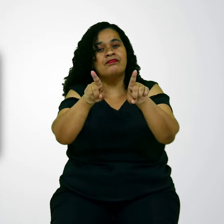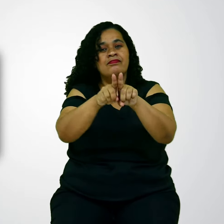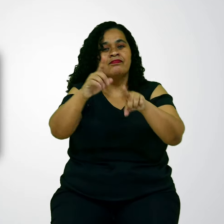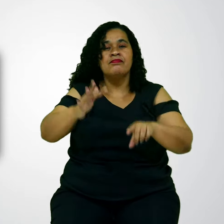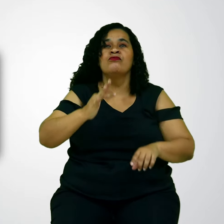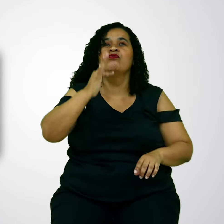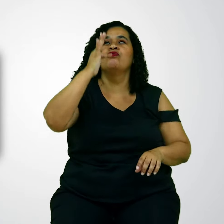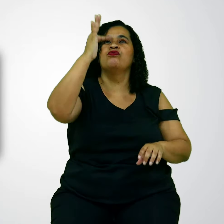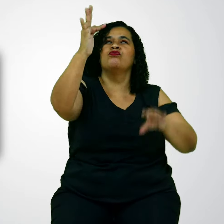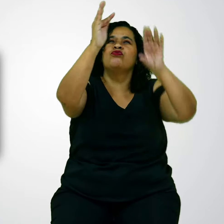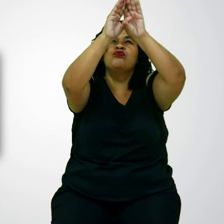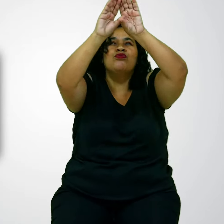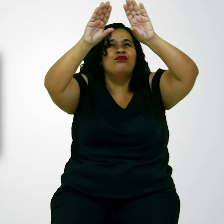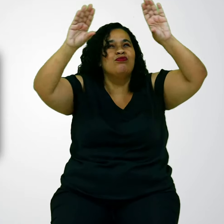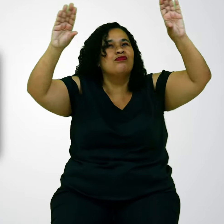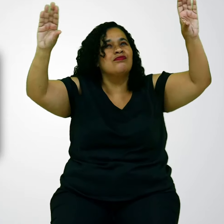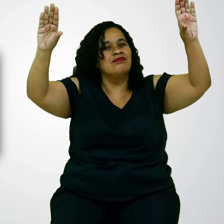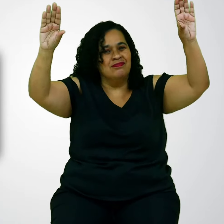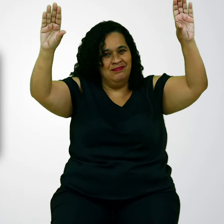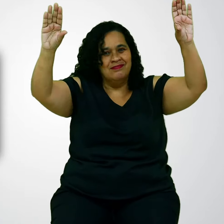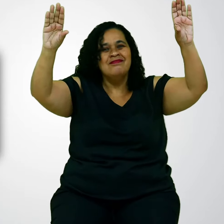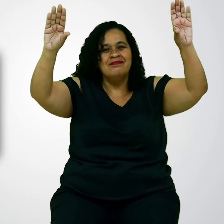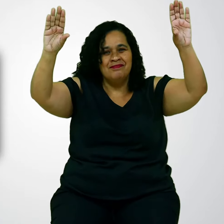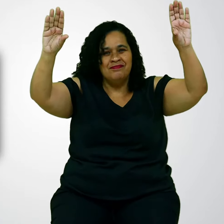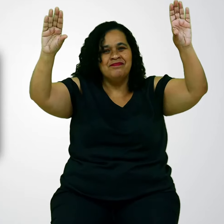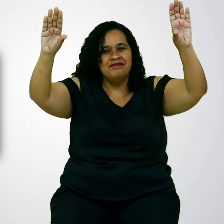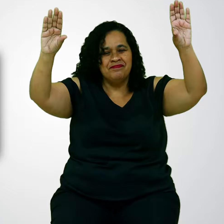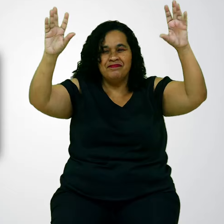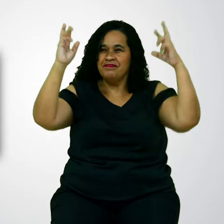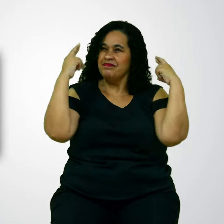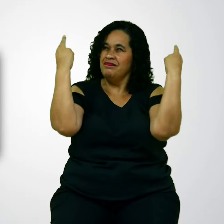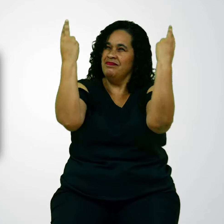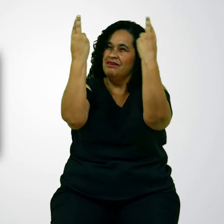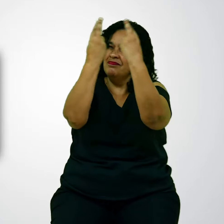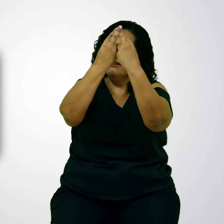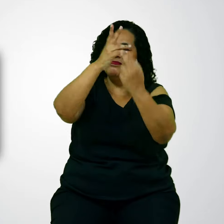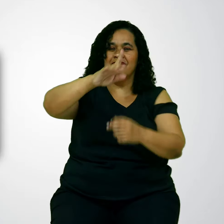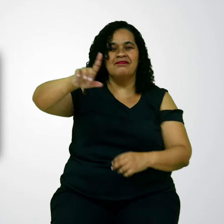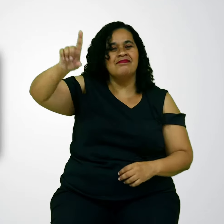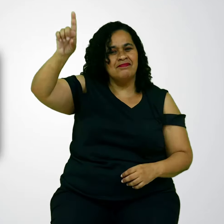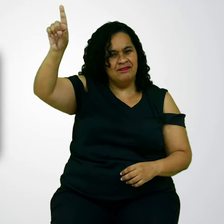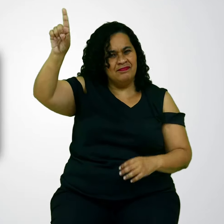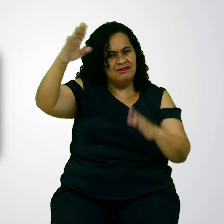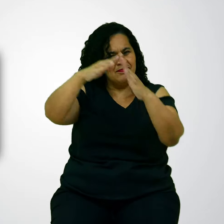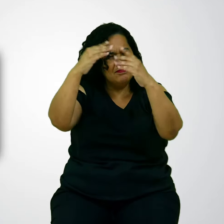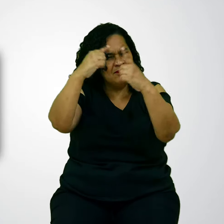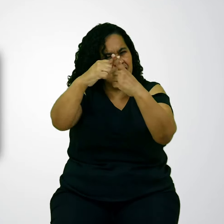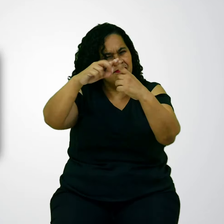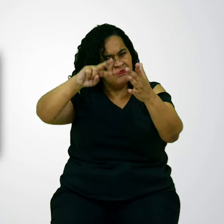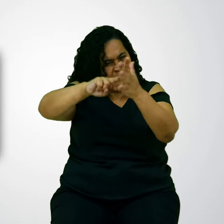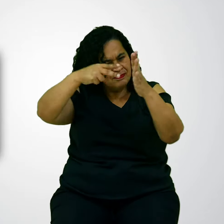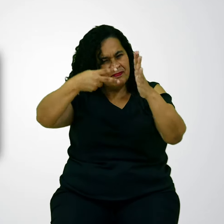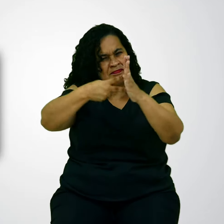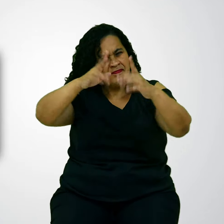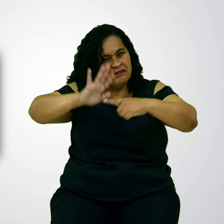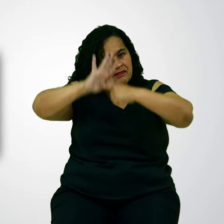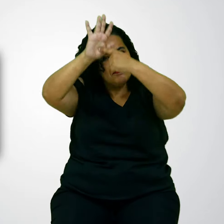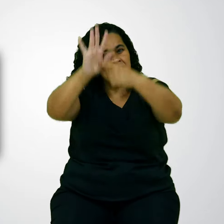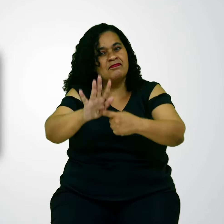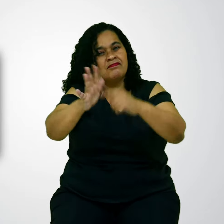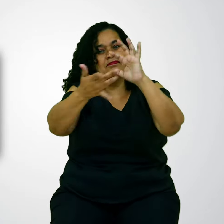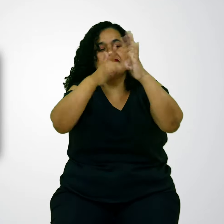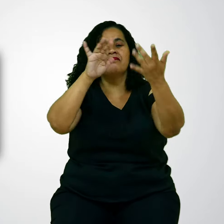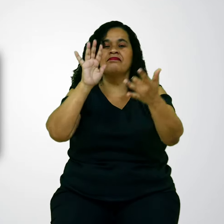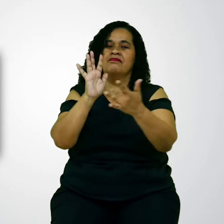nós iniciamos aqui, mas ele termina lá, e a igreja é essa expressão visível de Jesus na terra. E a igreja ela